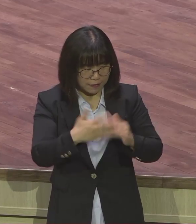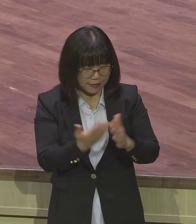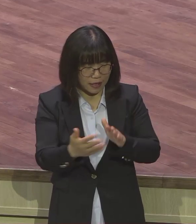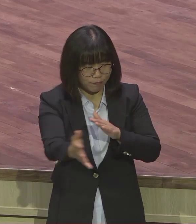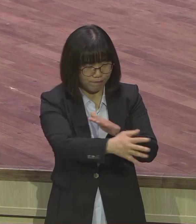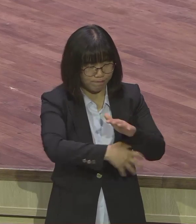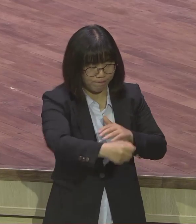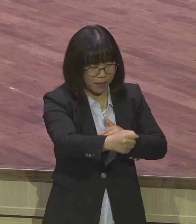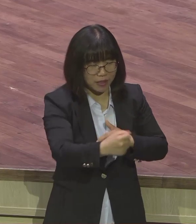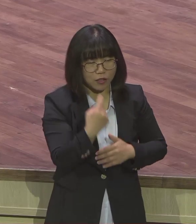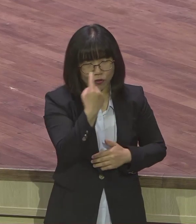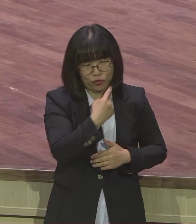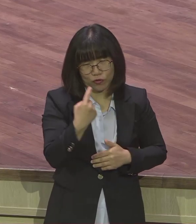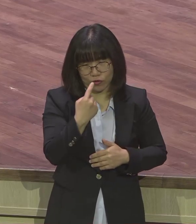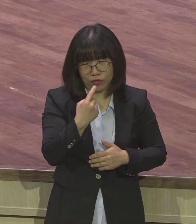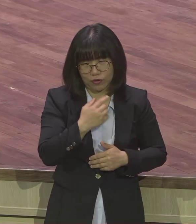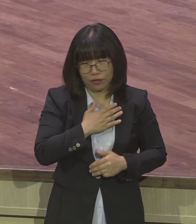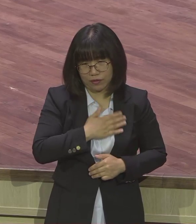뺏어간다 그랬다.